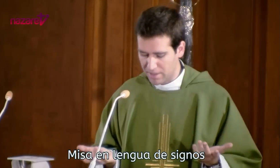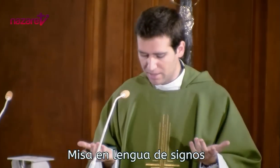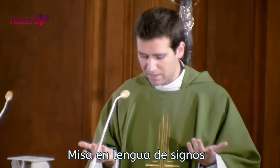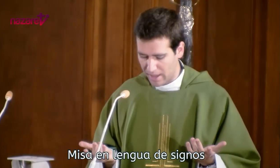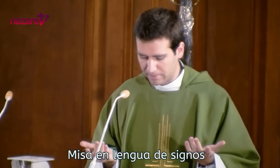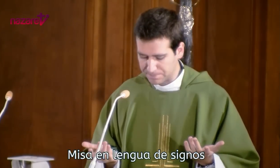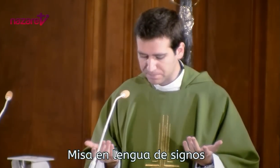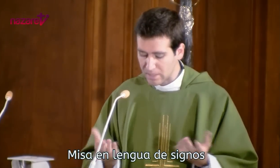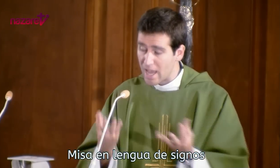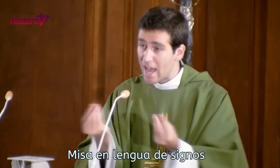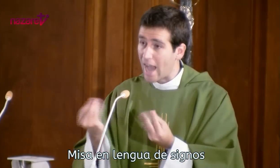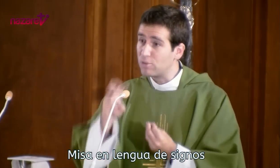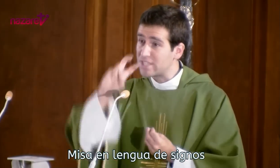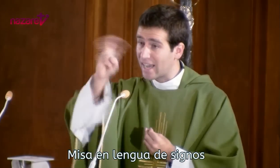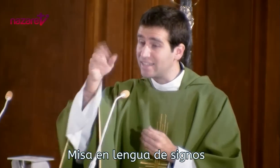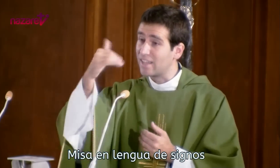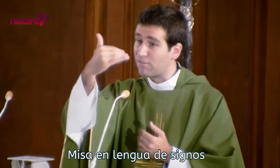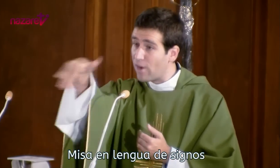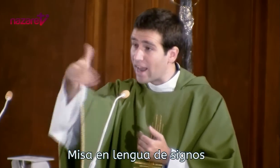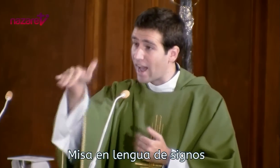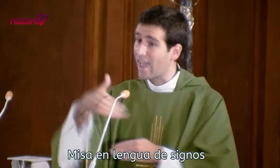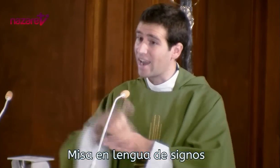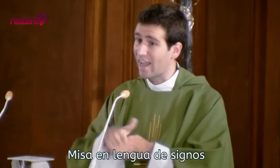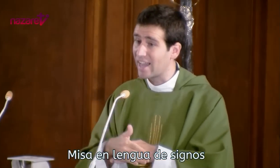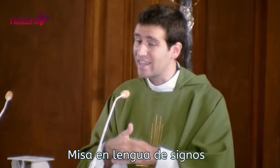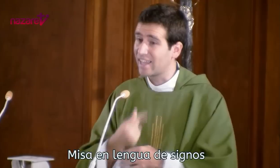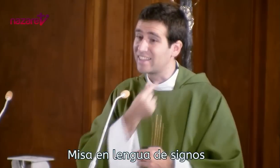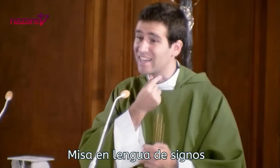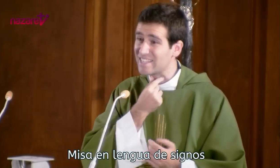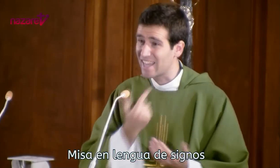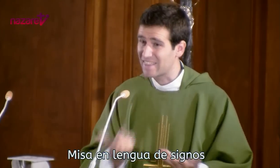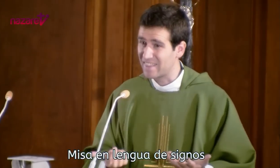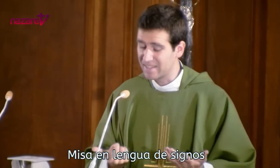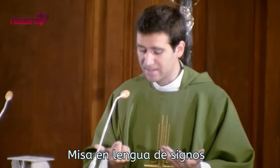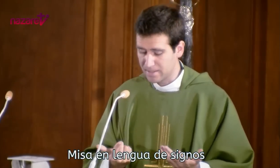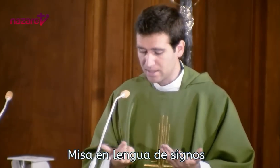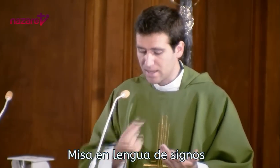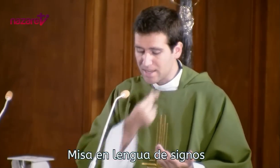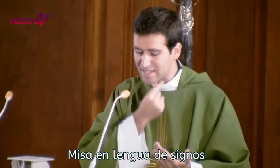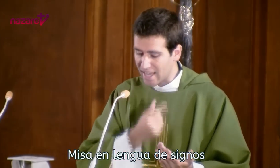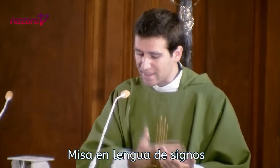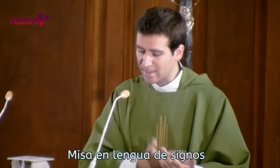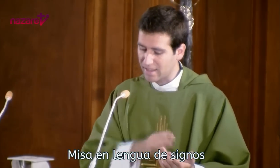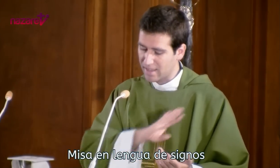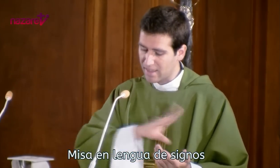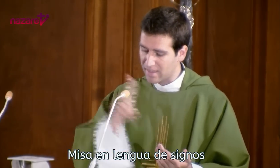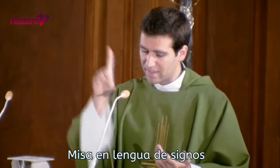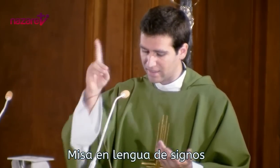conciencia. Hay mucha gente fuera, en la calle, que tiene sed, sed de